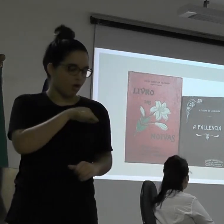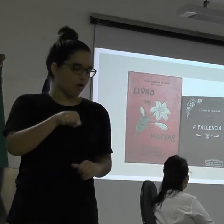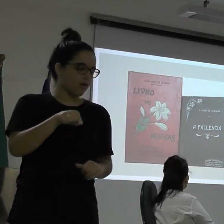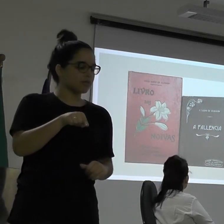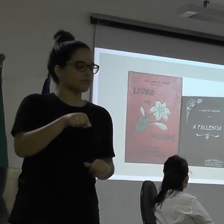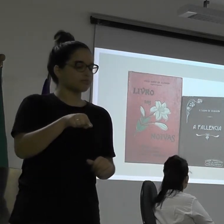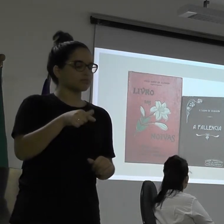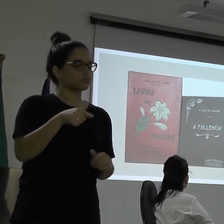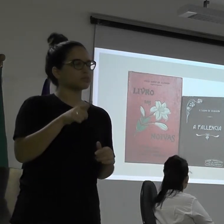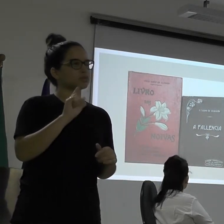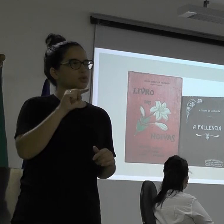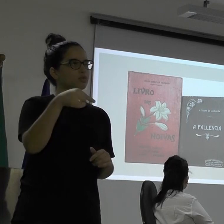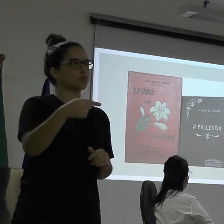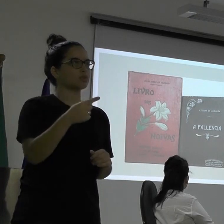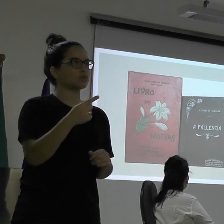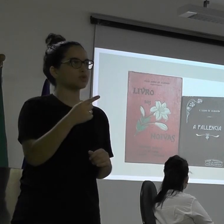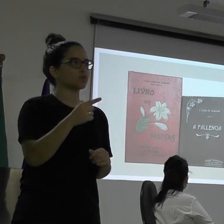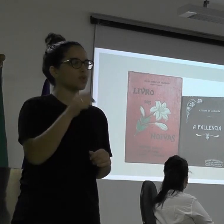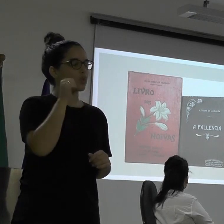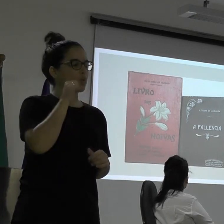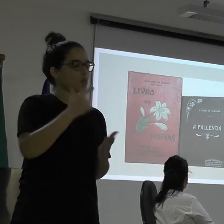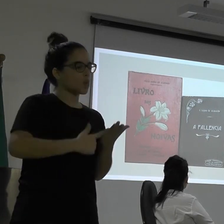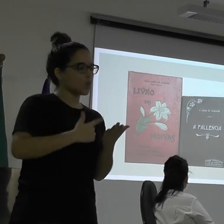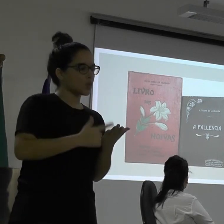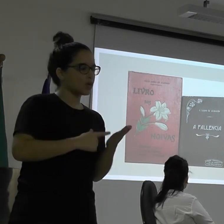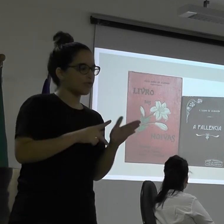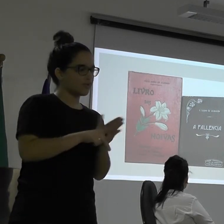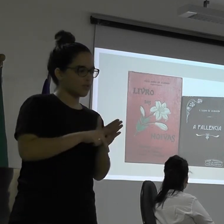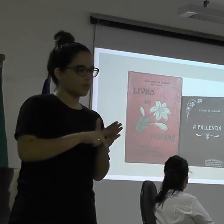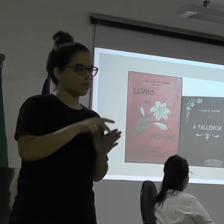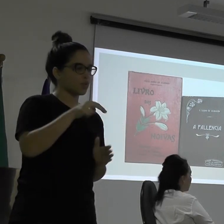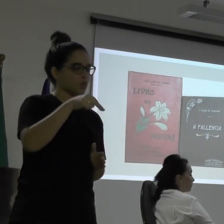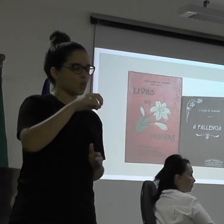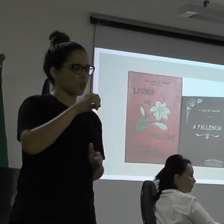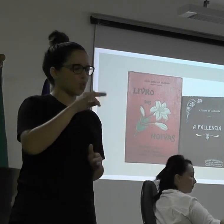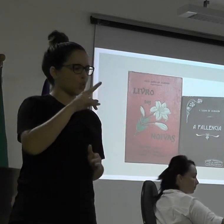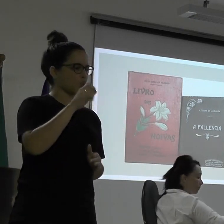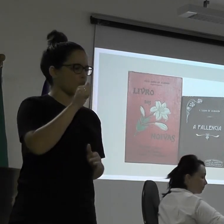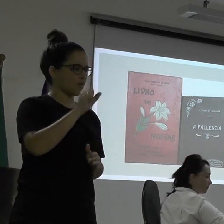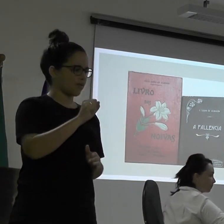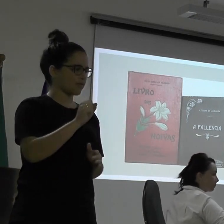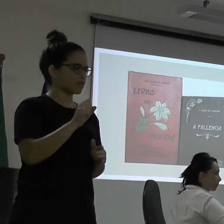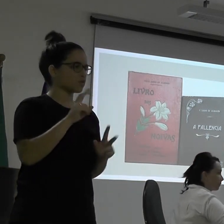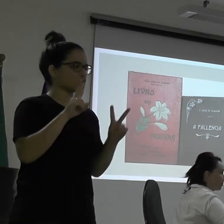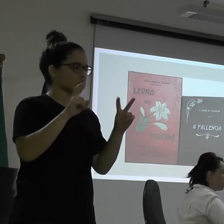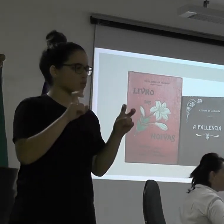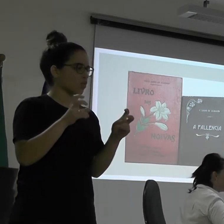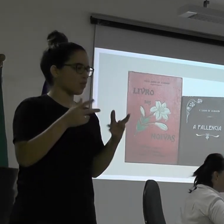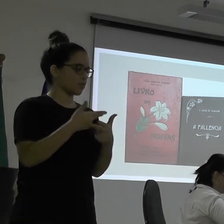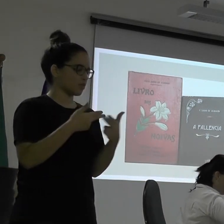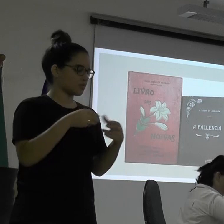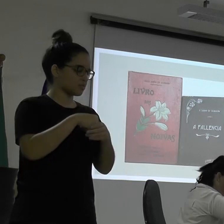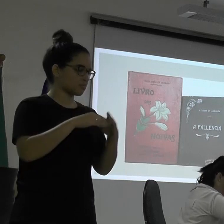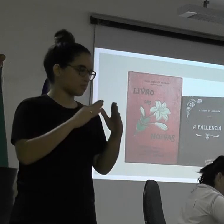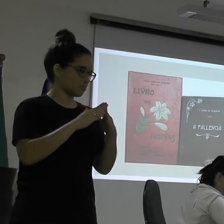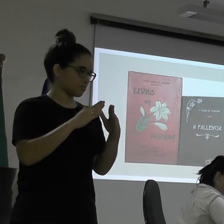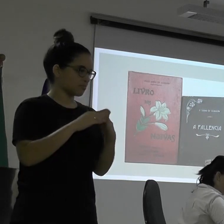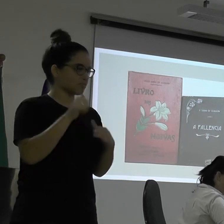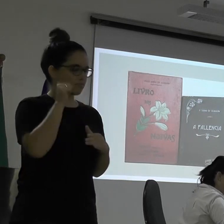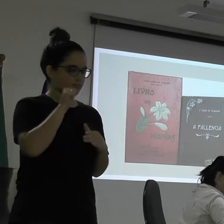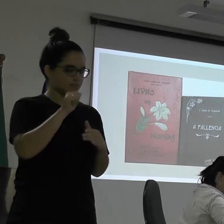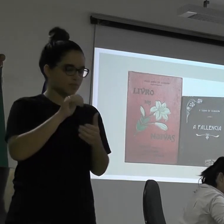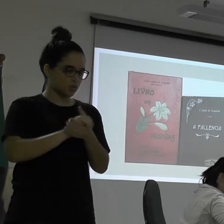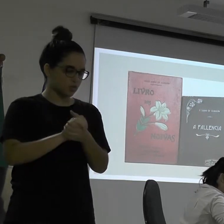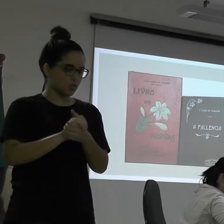do século, que são o Livro das Noivas, que trata da economia doméstica e de outros assuntos sobre os quais devem ser instruídas a esposa e a